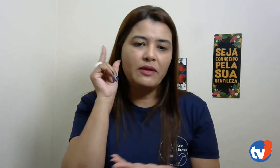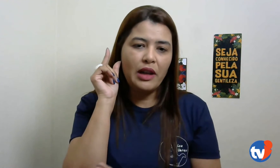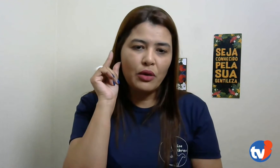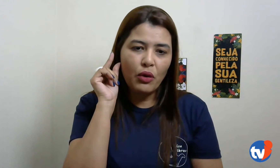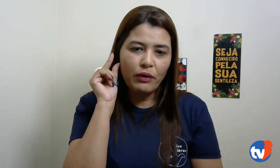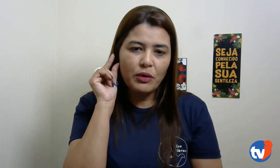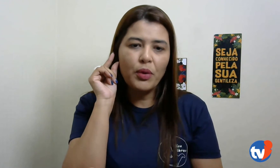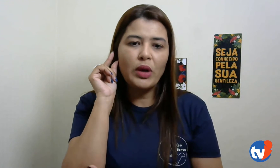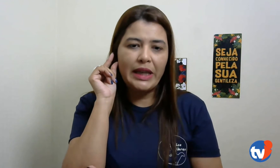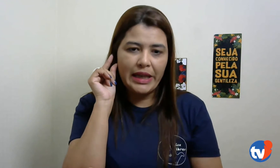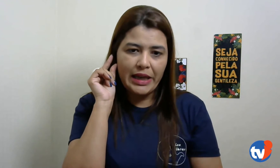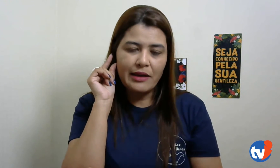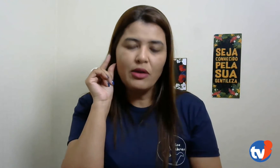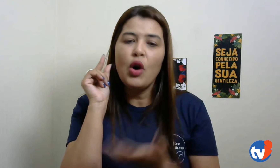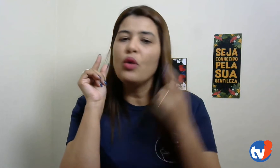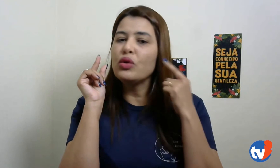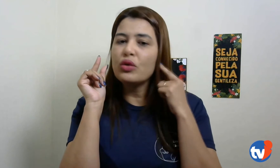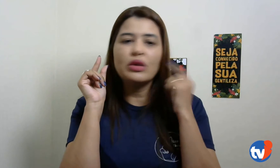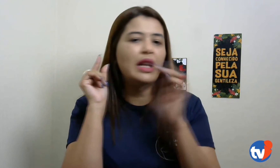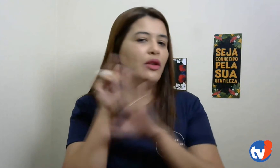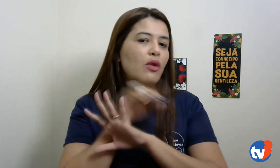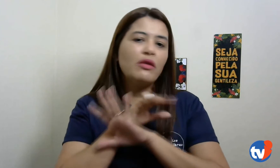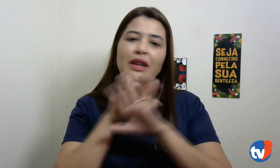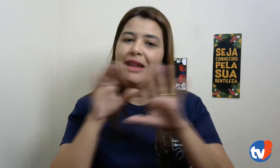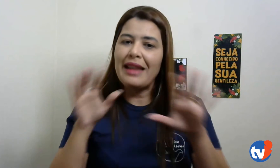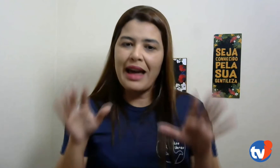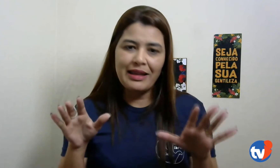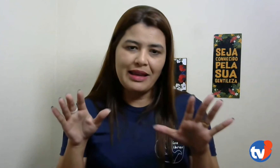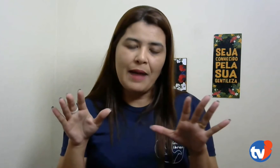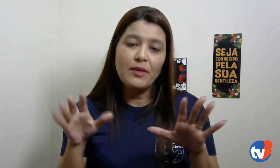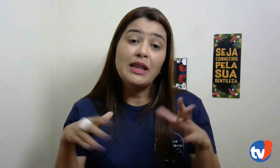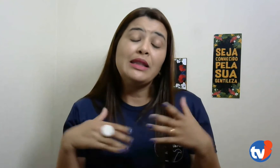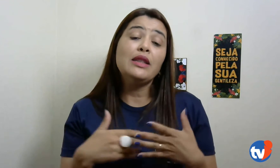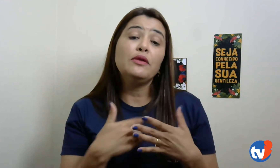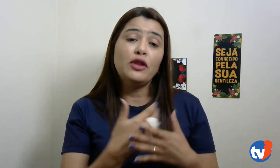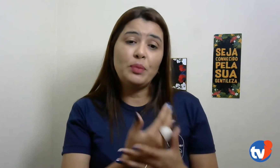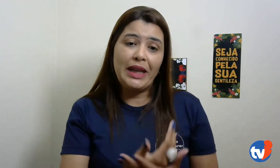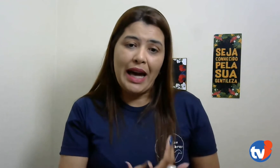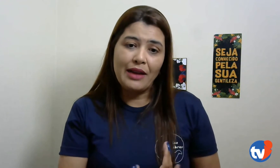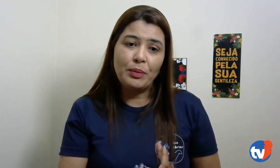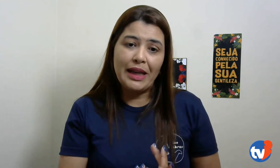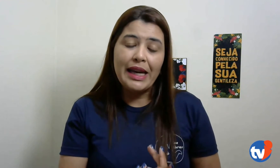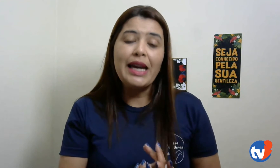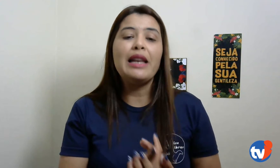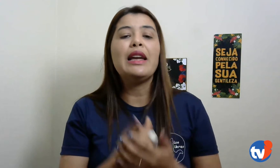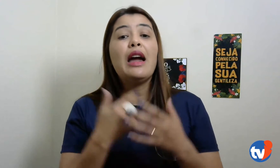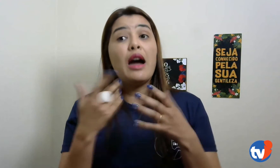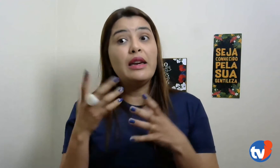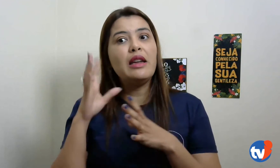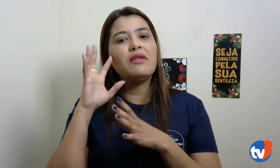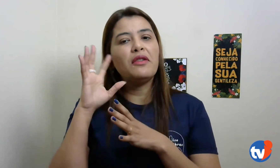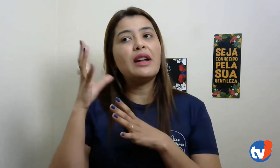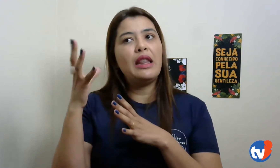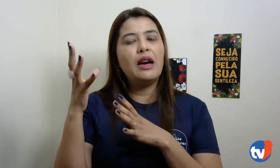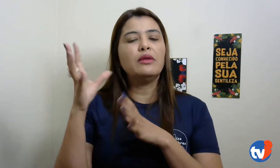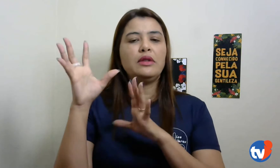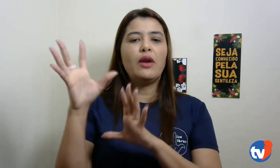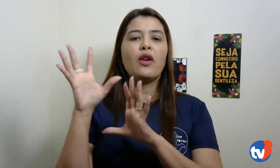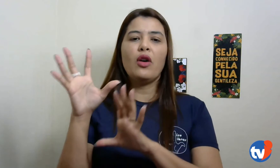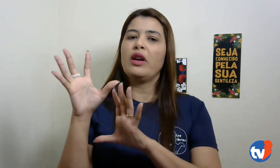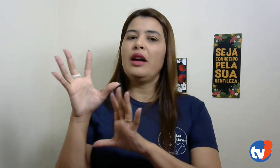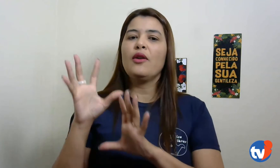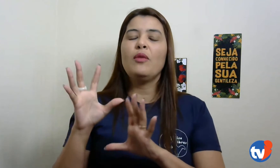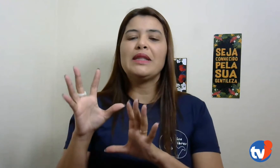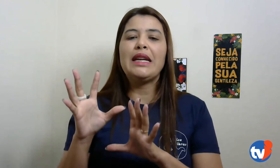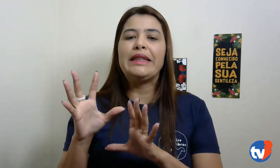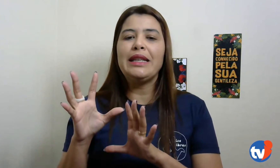deficiente auditivo, ele ouve um pouquinho, o surdo, ele não ouve nada. Se isso for explicado para ele, aí ele vai falar: não,